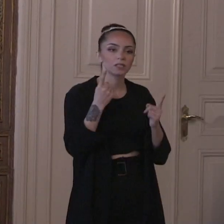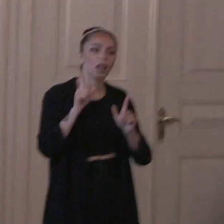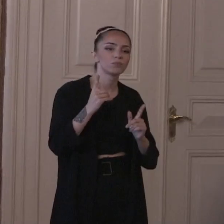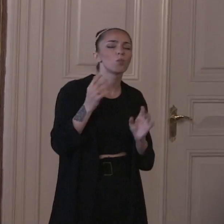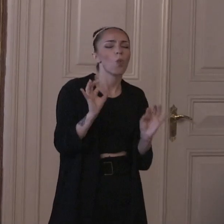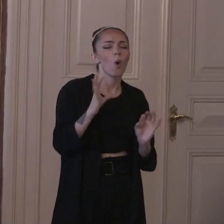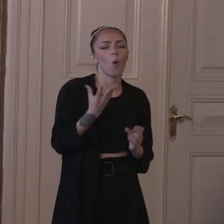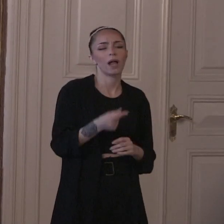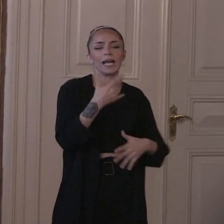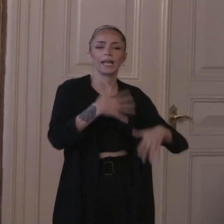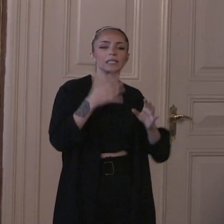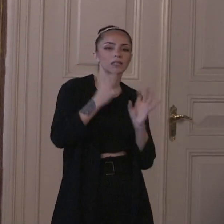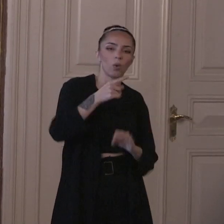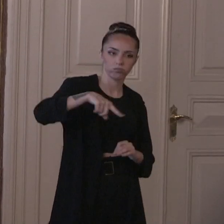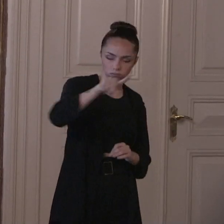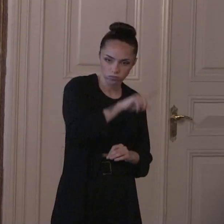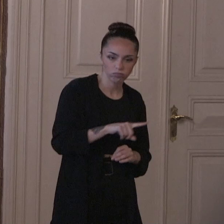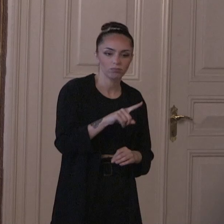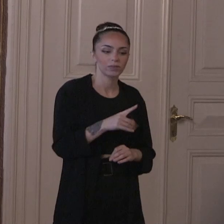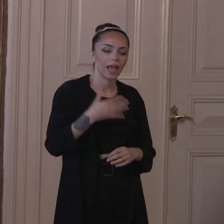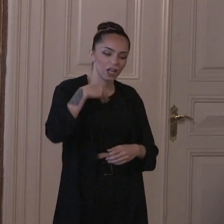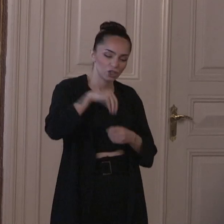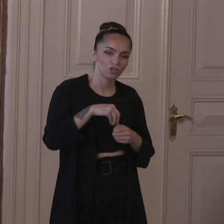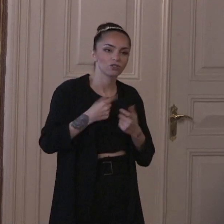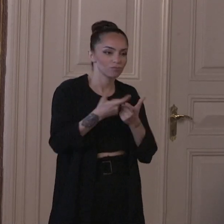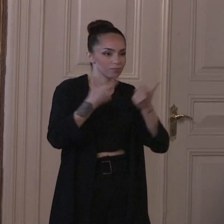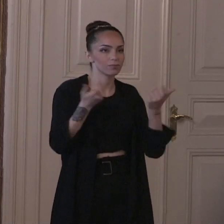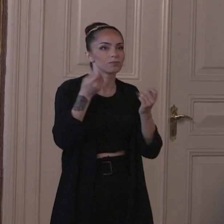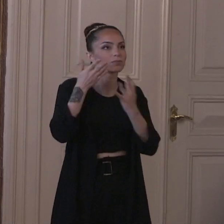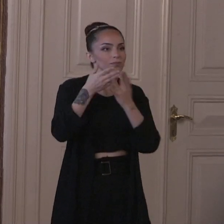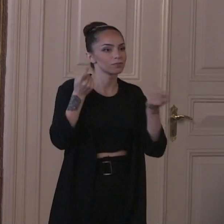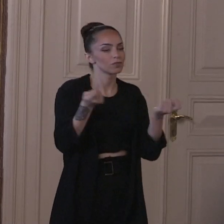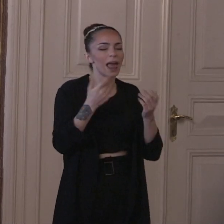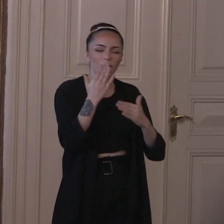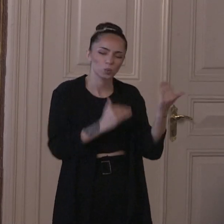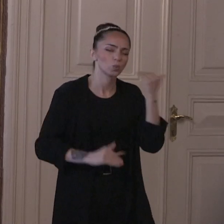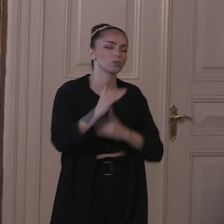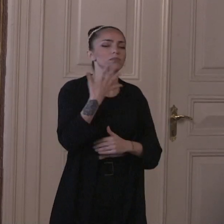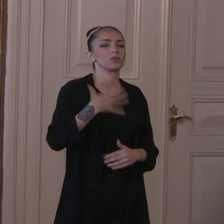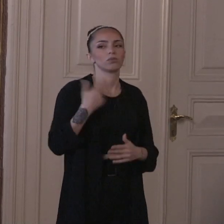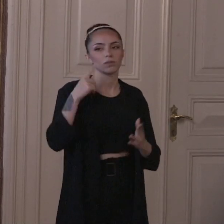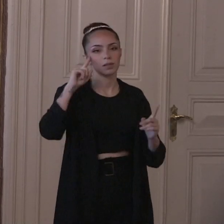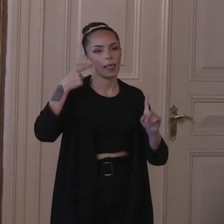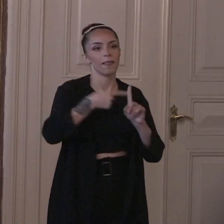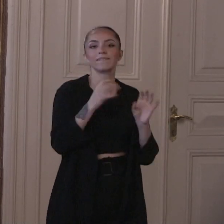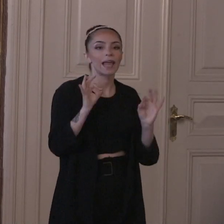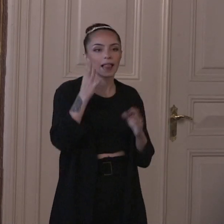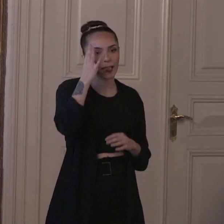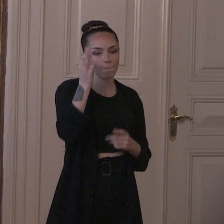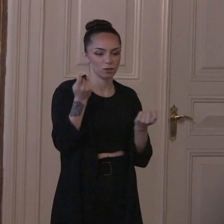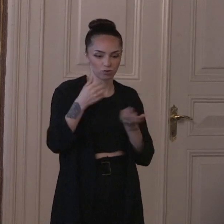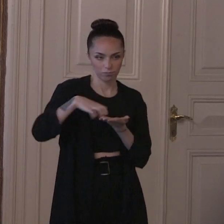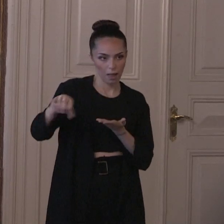bireylerin çeşitli özelliklerini en üst düzeye çıkarmayı hedefleyen bir tıp branşının